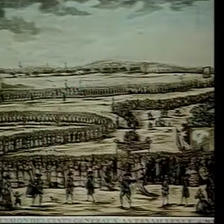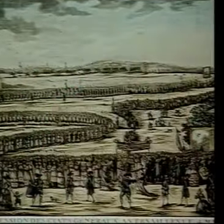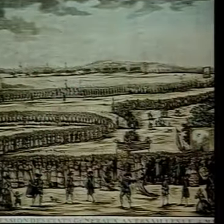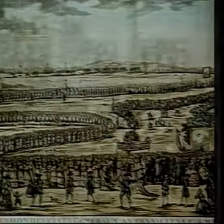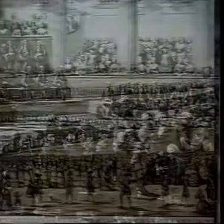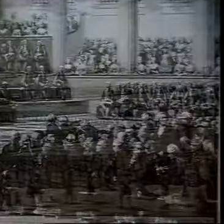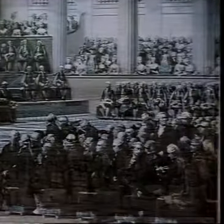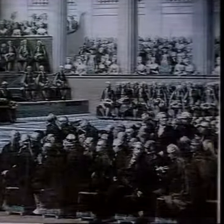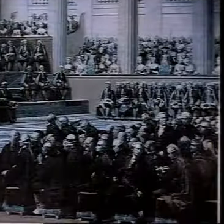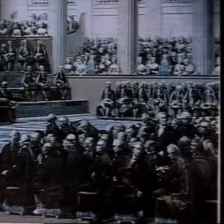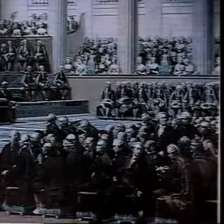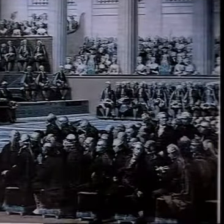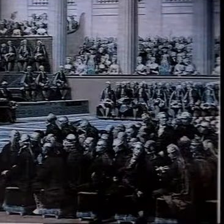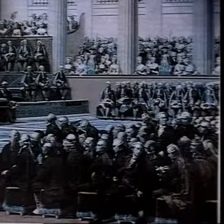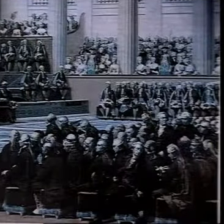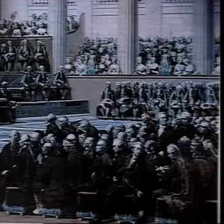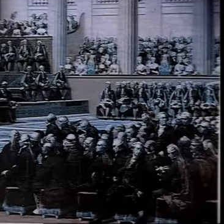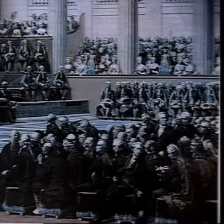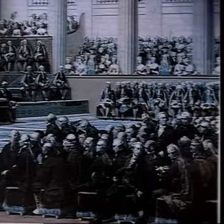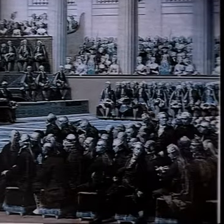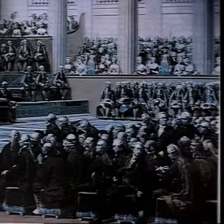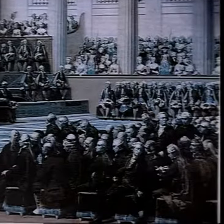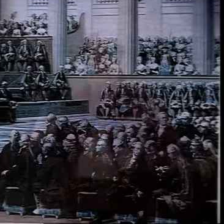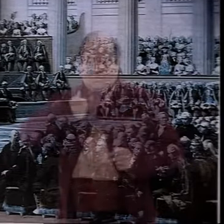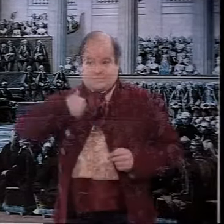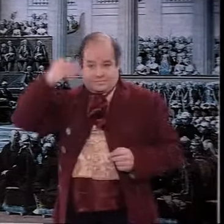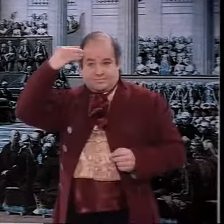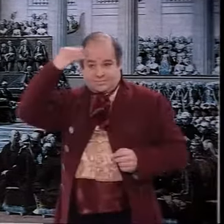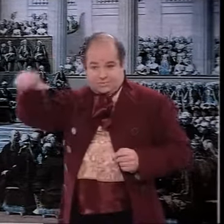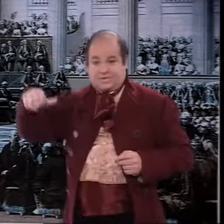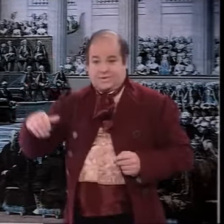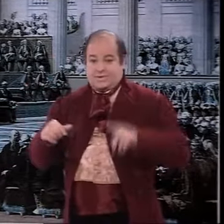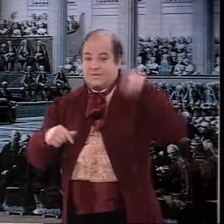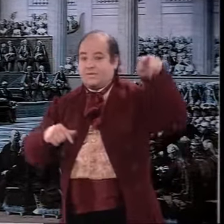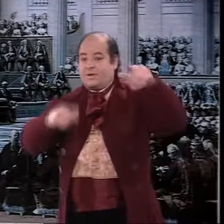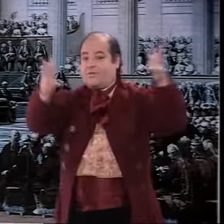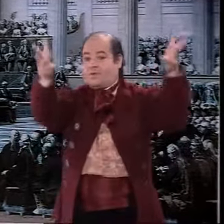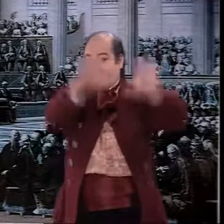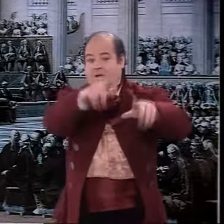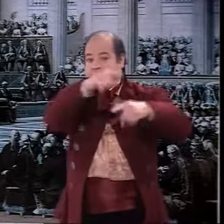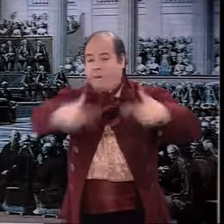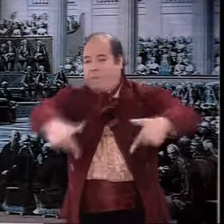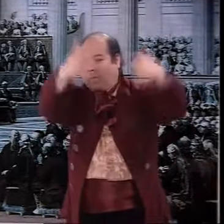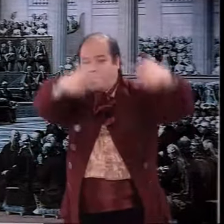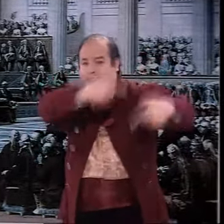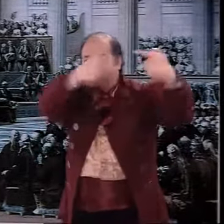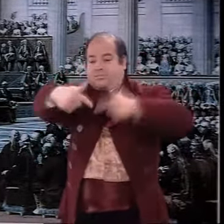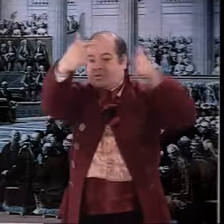Le mois de juin 1789 est le mois de la colère. Je sais qu'une bataille s'est engagée aux États généraux. L'enjeu de